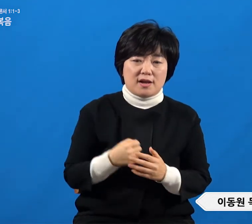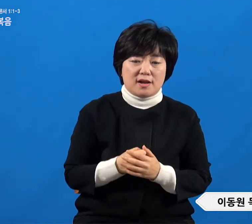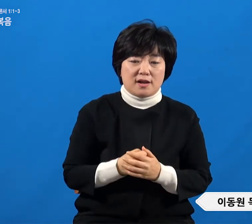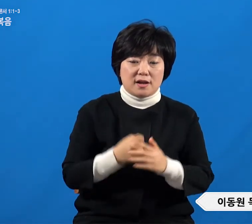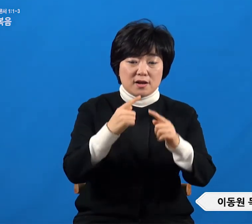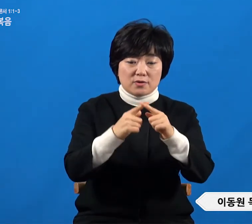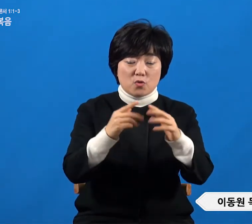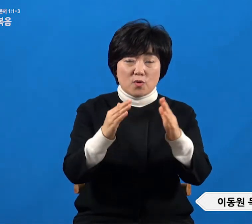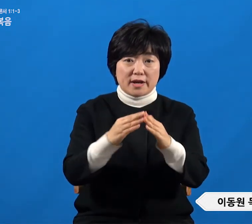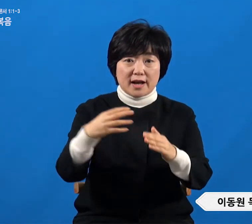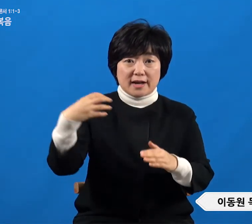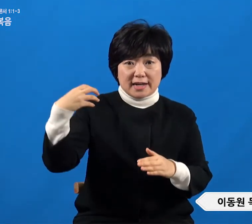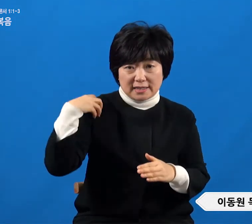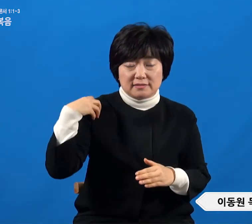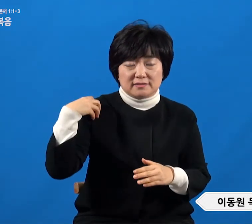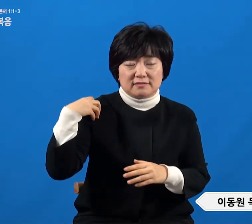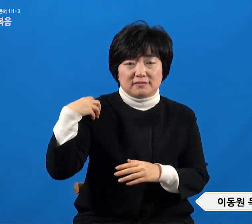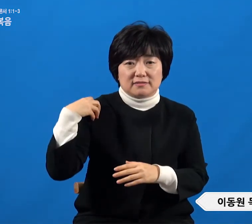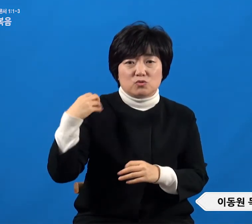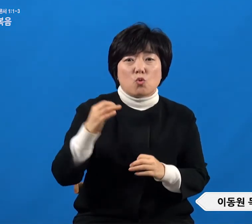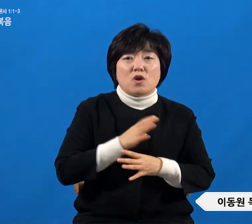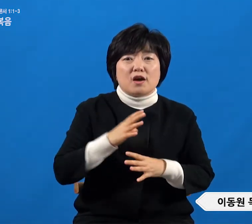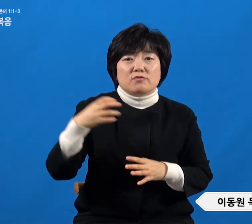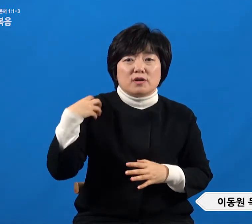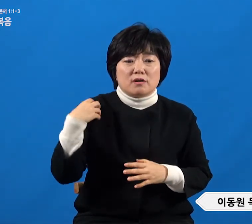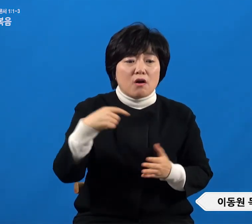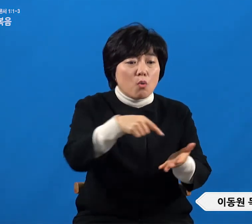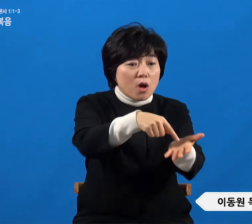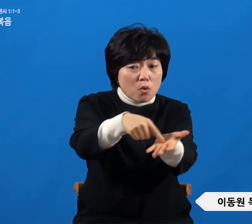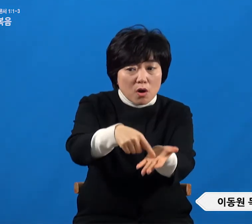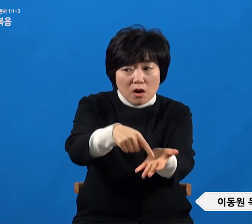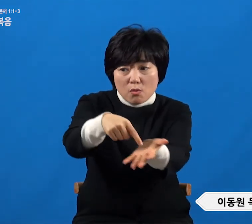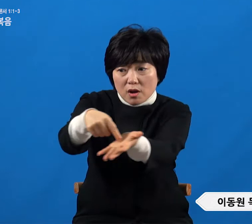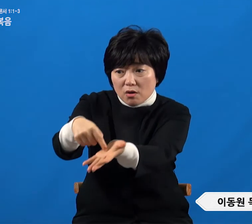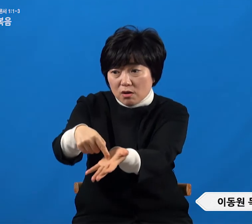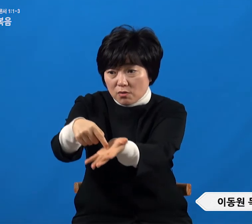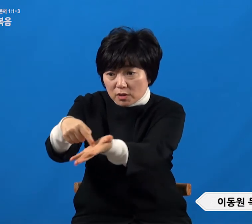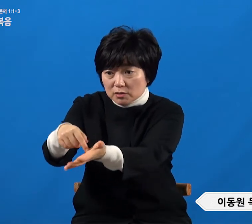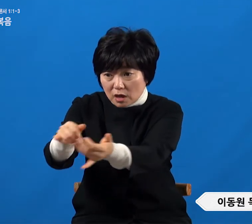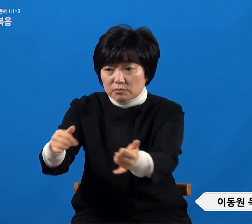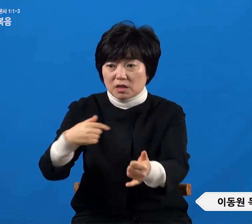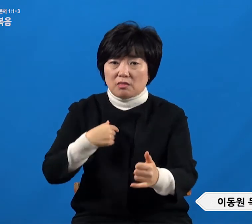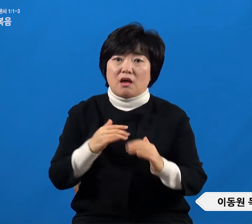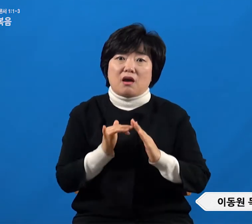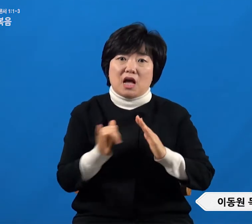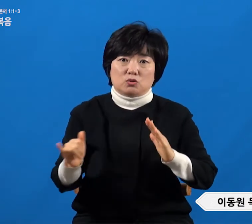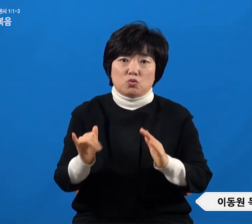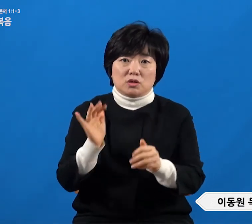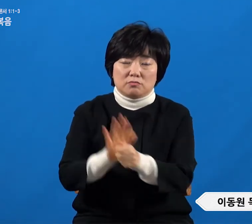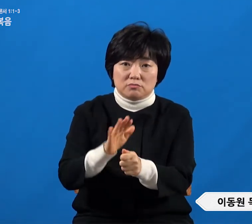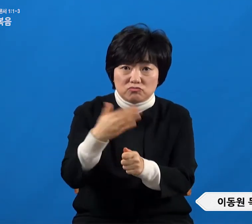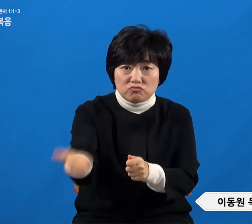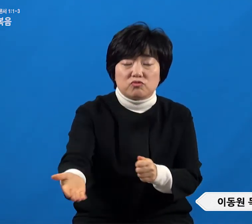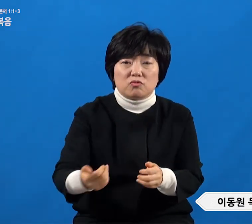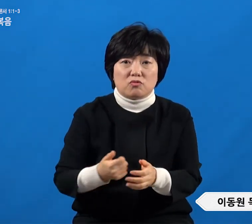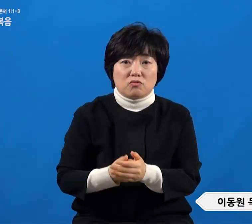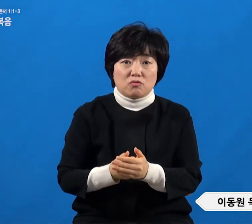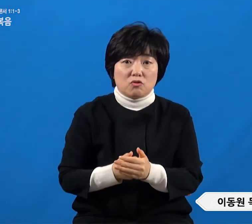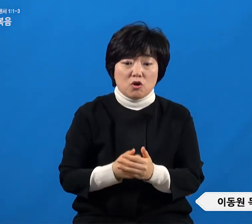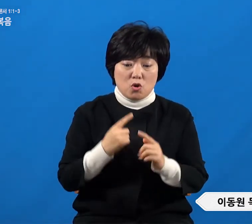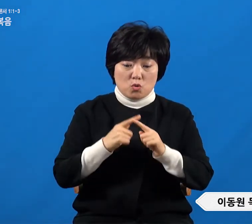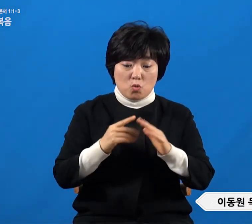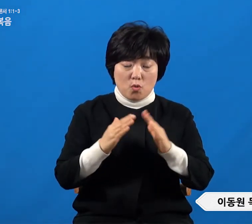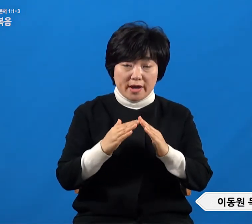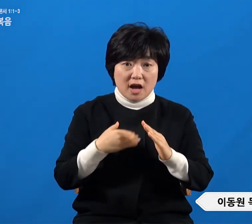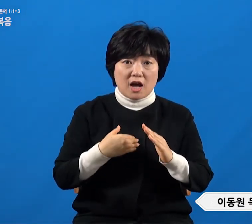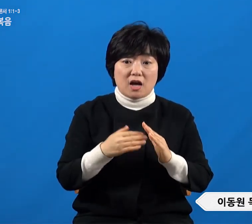있는 놀라운 기회가 있어요. 이런 외로운 이웃들에게 교회가 그들의 가족이 되어줄 수 있다면, 교회가 그들의 가정이